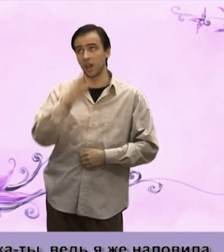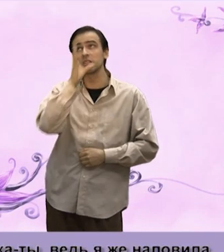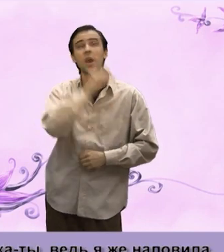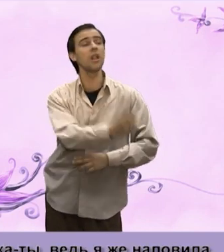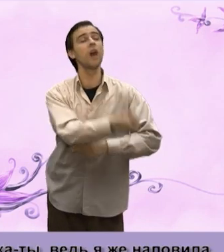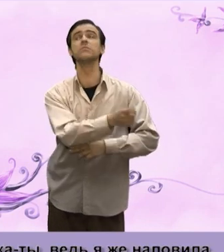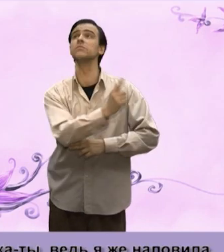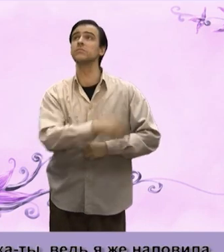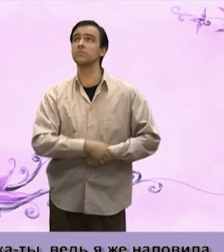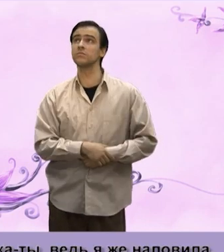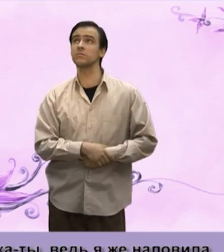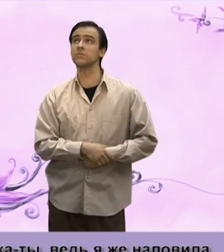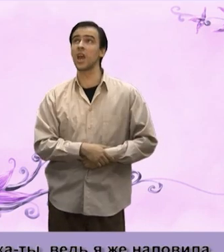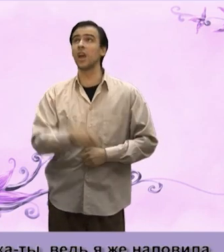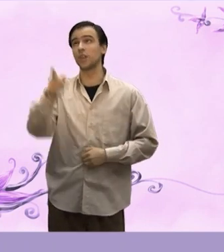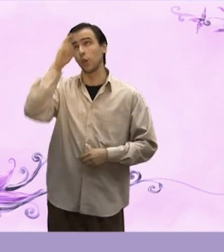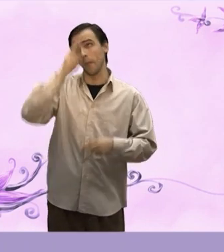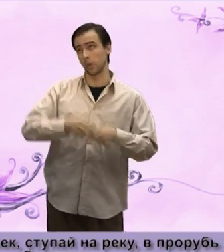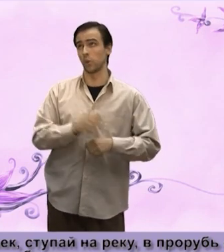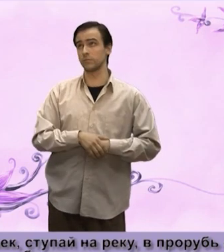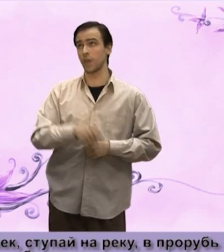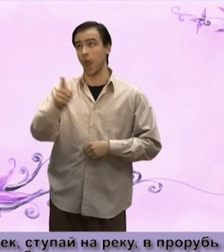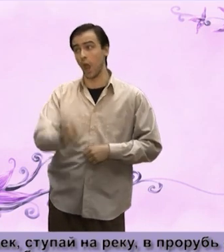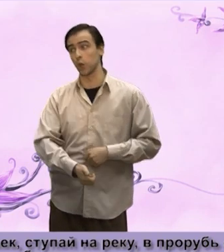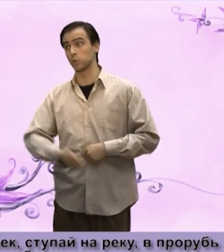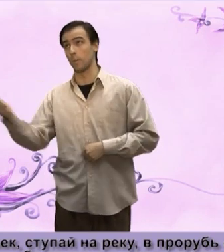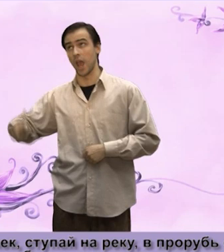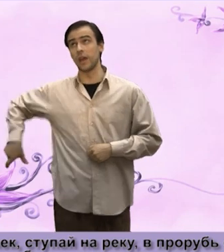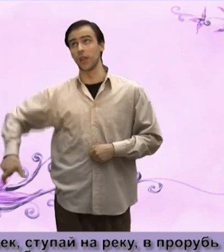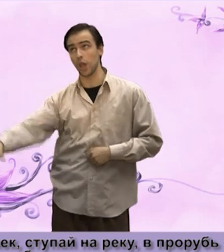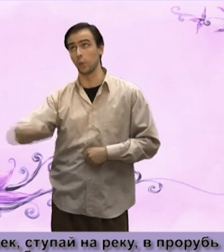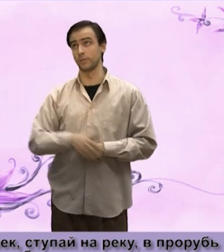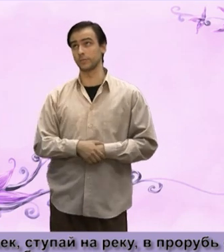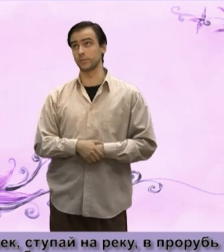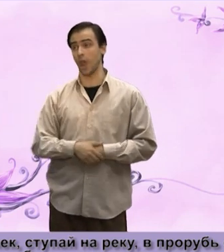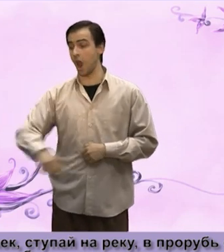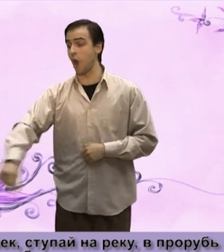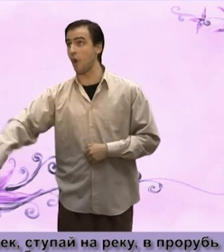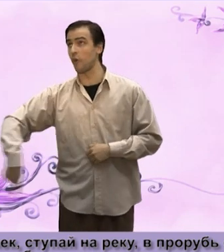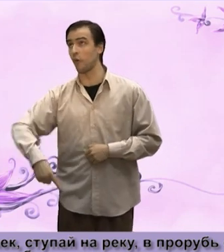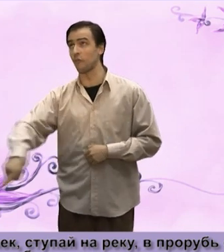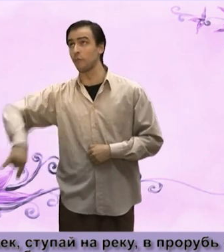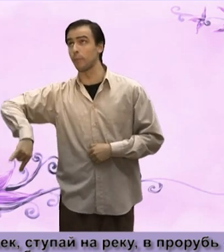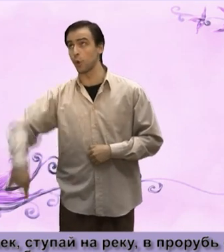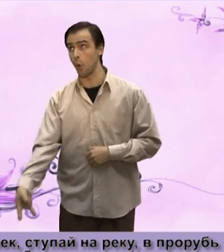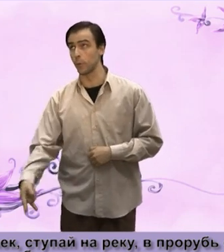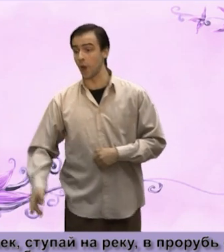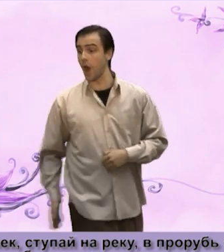«Эка ты, ведь я ж наловила. А ты, куманек, ступай на реку.